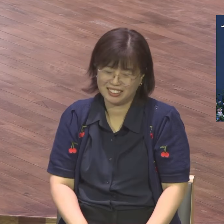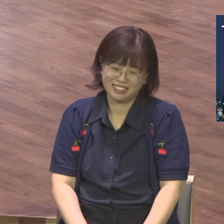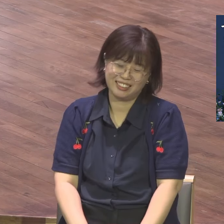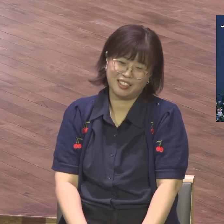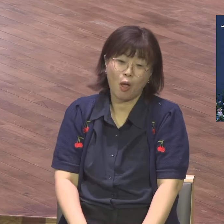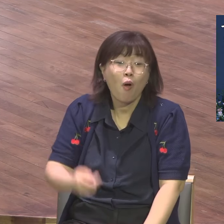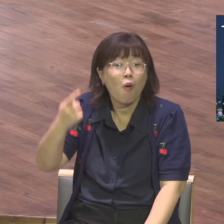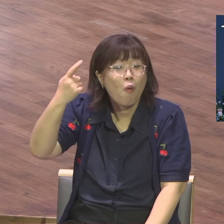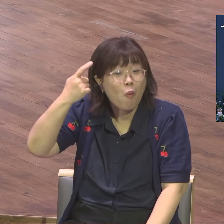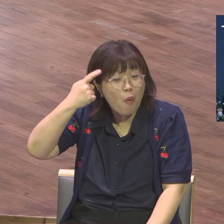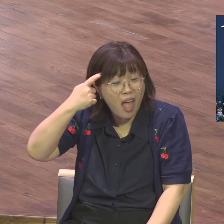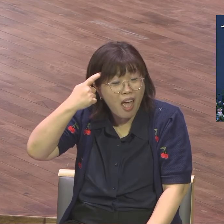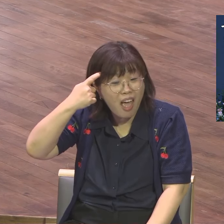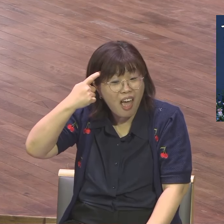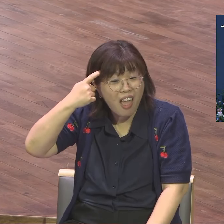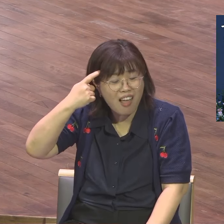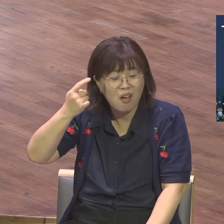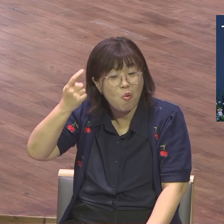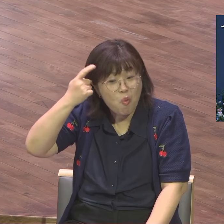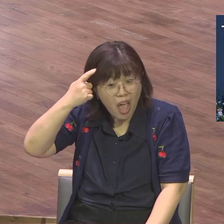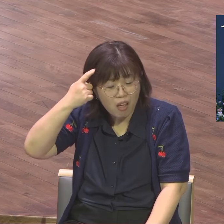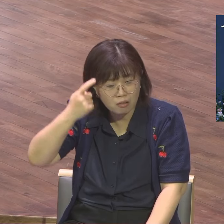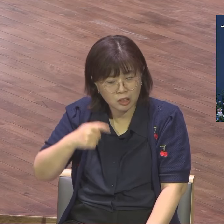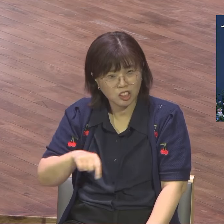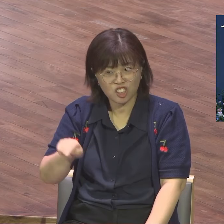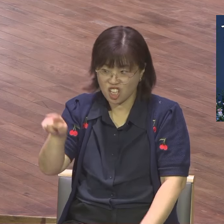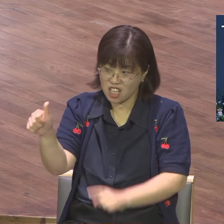분명한 사실은 백마탄 남자는 없습니다.